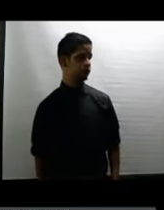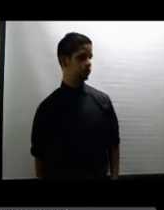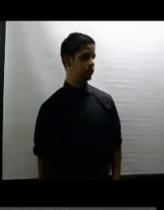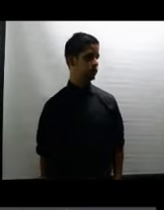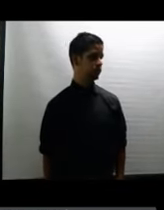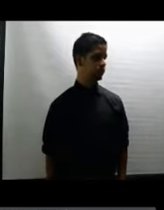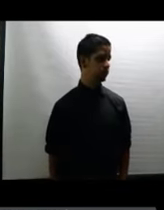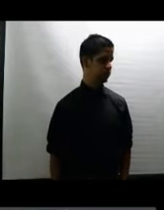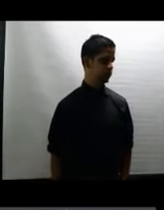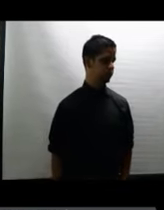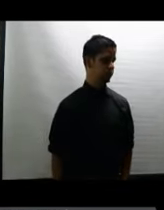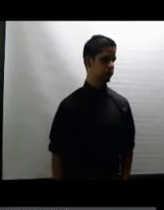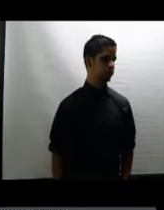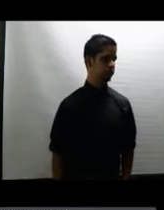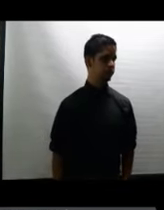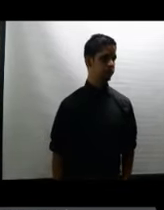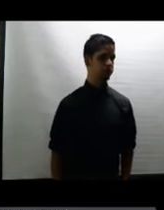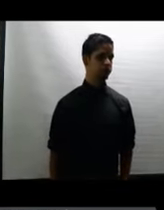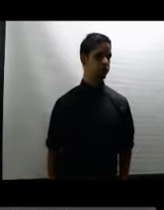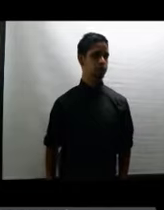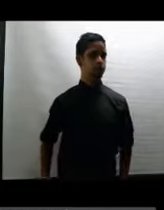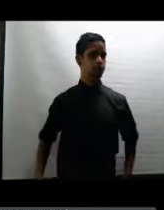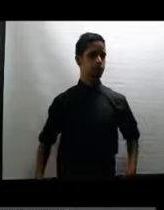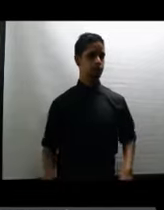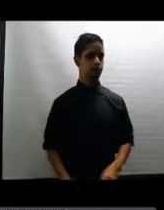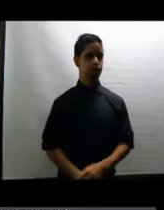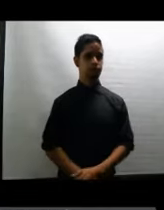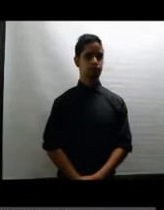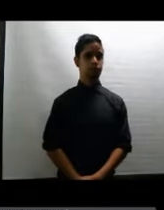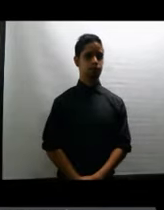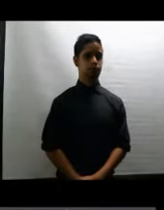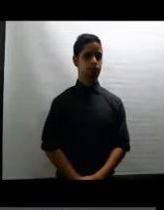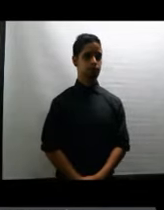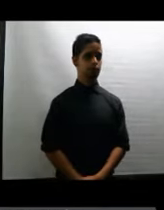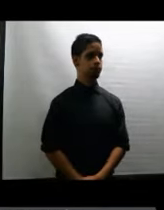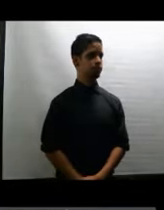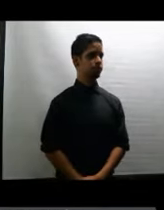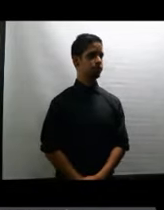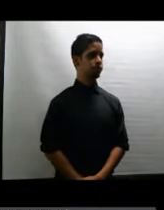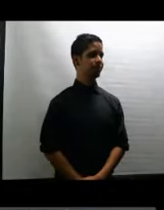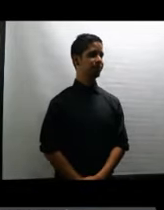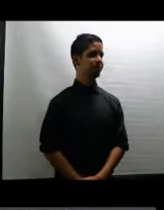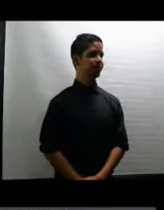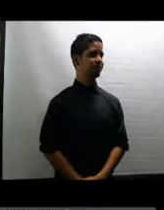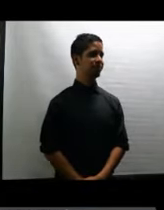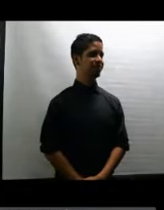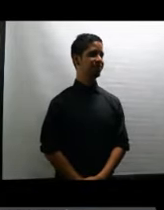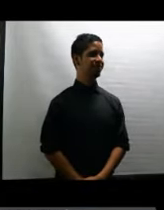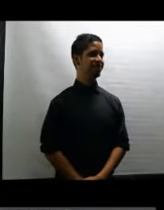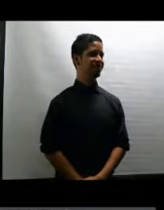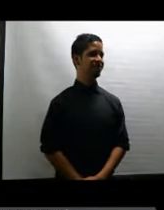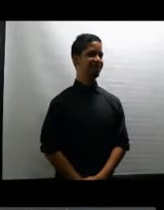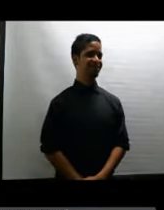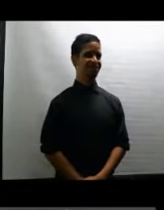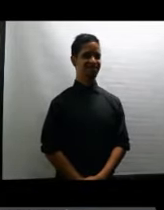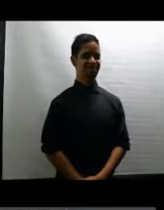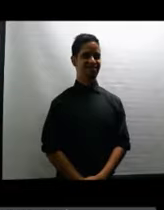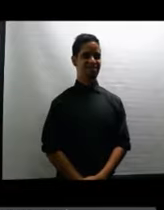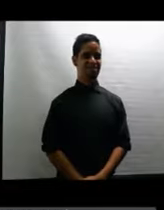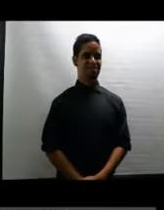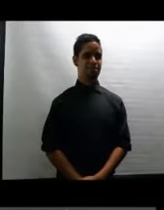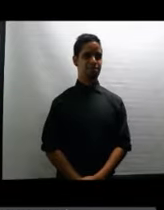Fresas con chocolate. Brownies con cheesecake. Cannoli. Todo eso y más lo encuentras en Fruteri. En la calle